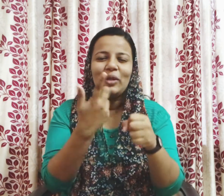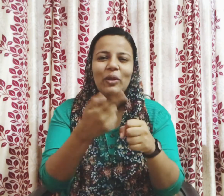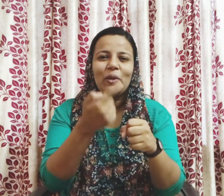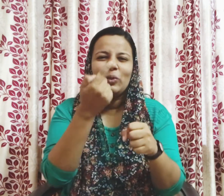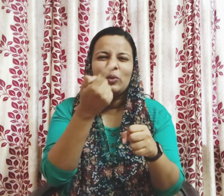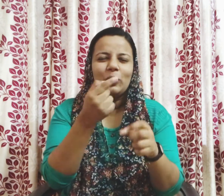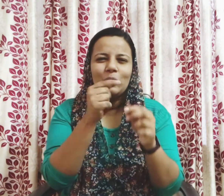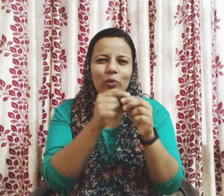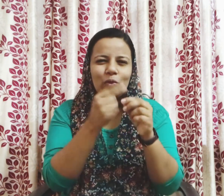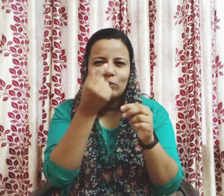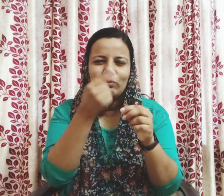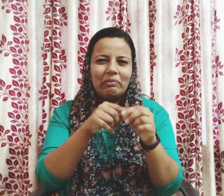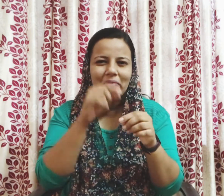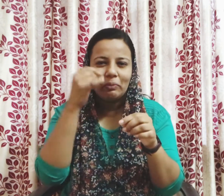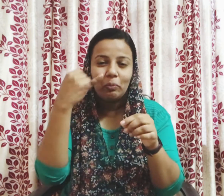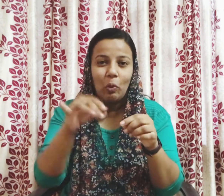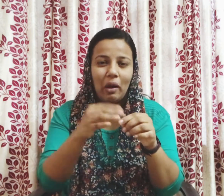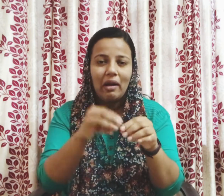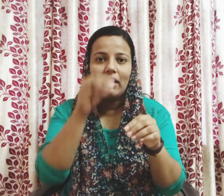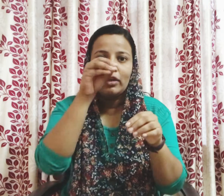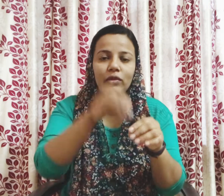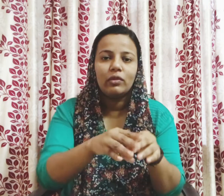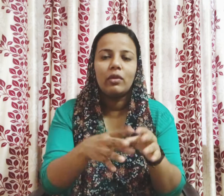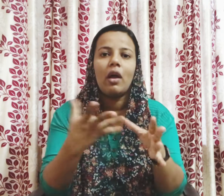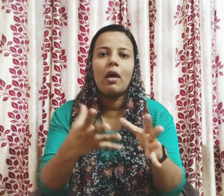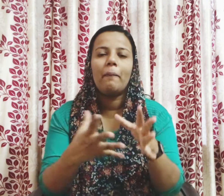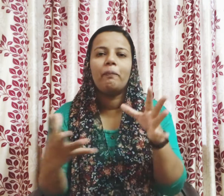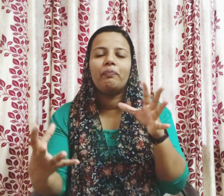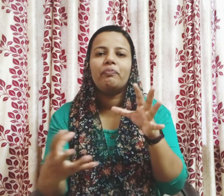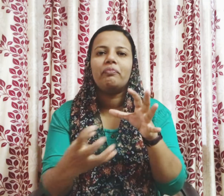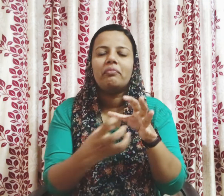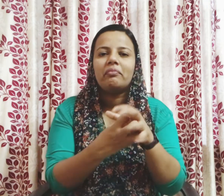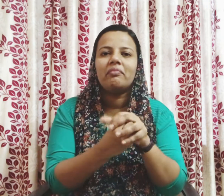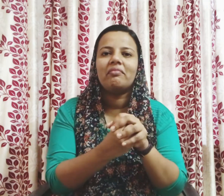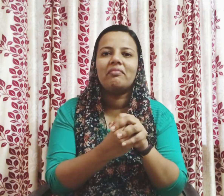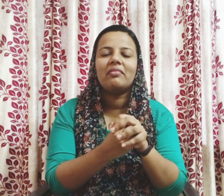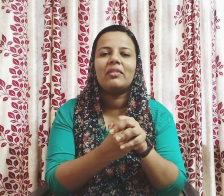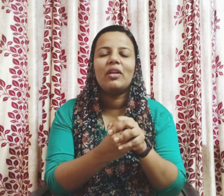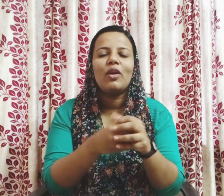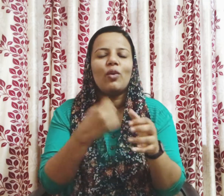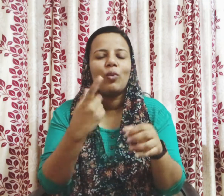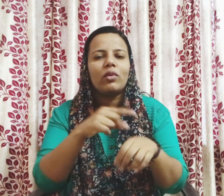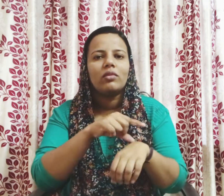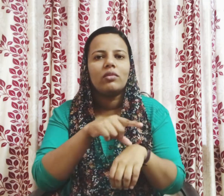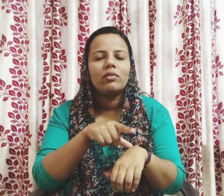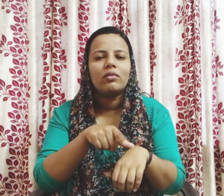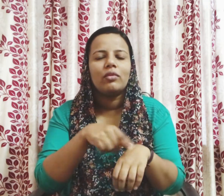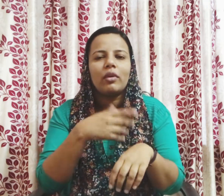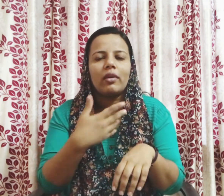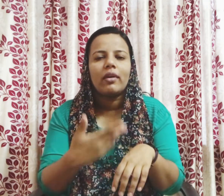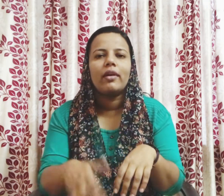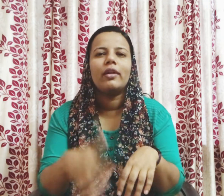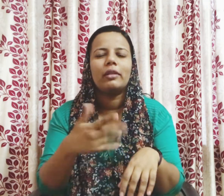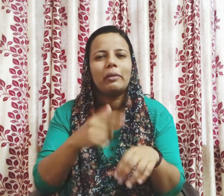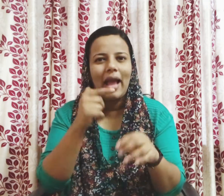വെക്കാമെന്നുണ്ടെങ്കിൽ ആമേൻ, ചില സമയങ്ങൾ കൊണ്ട് കാന്തത്തിൻ്റെ ശക്തി ഈ ആണിയിലേക്ക് പകരപ്പെടും. അത് പിന്നെ കുറേ നേരം അതിനകത്ത് നിലനിൽക്കും.